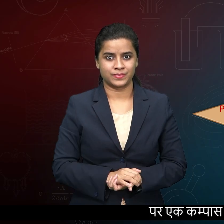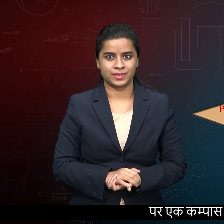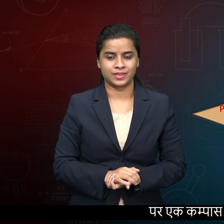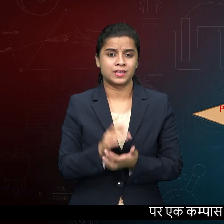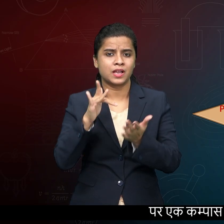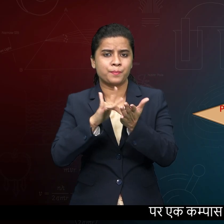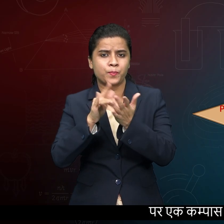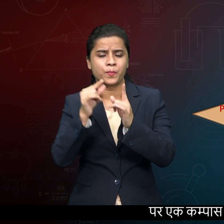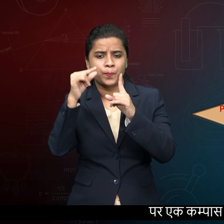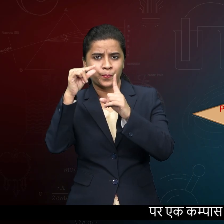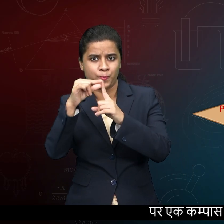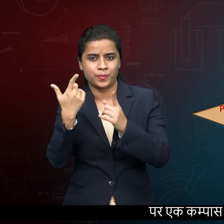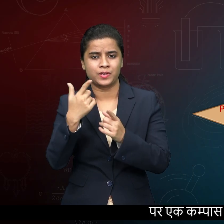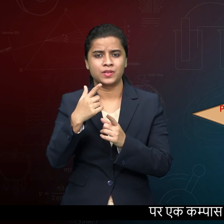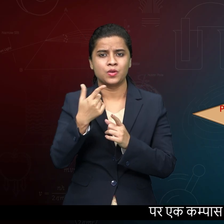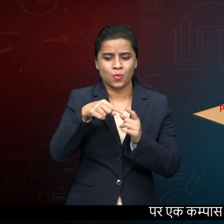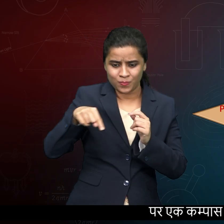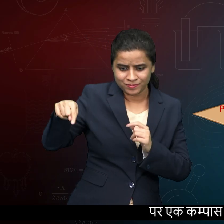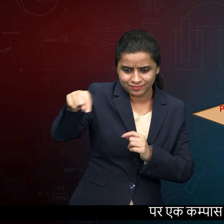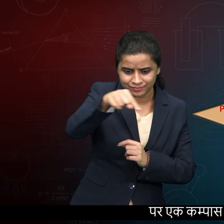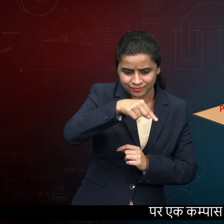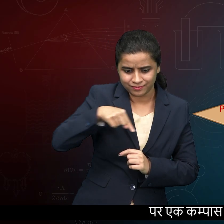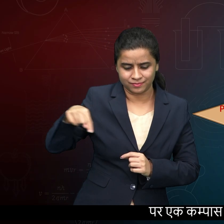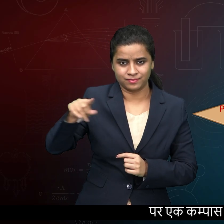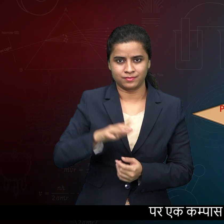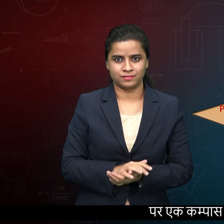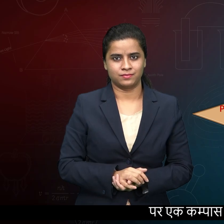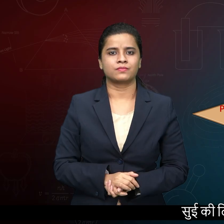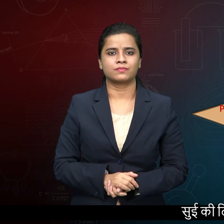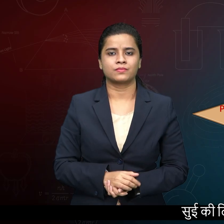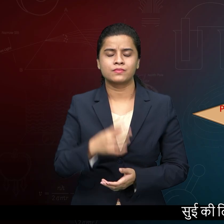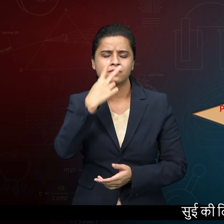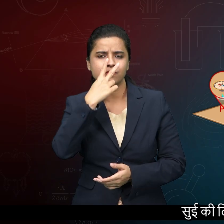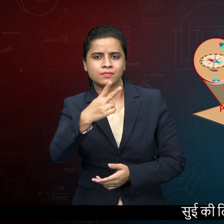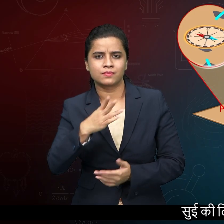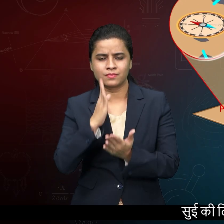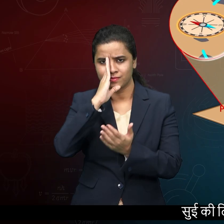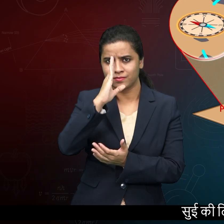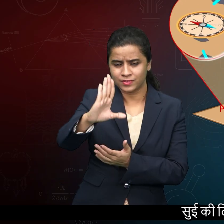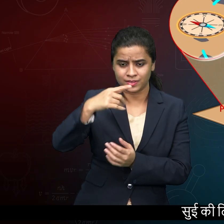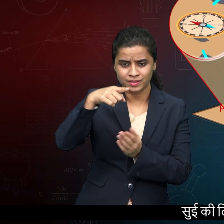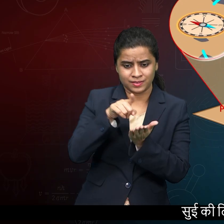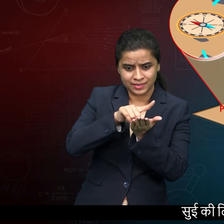कंपास रखकर ज्ञात की जा सकती है। सुई की दिशा का प्रेक्षण